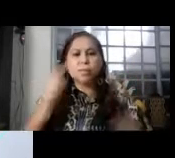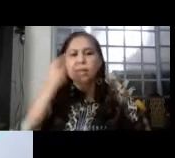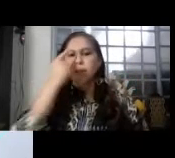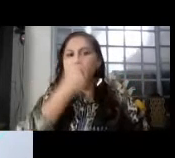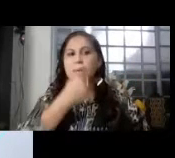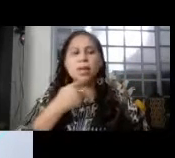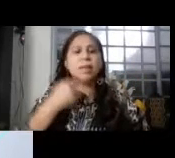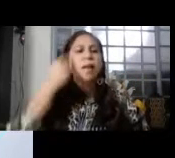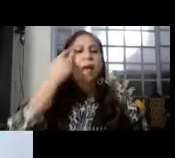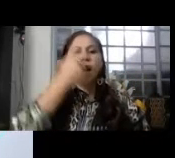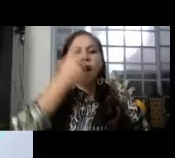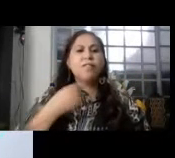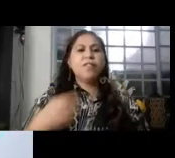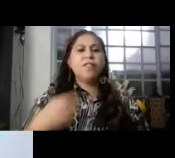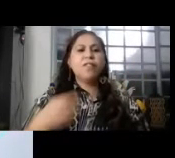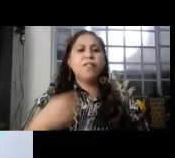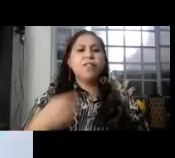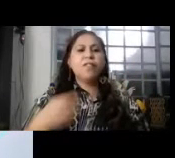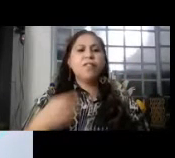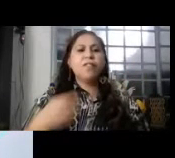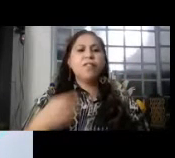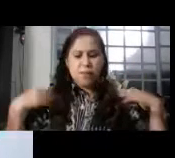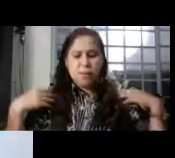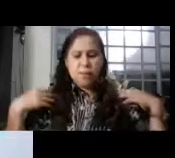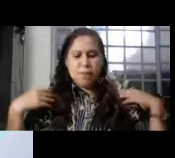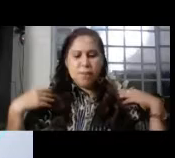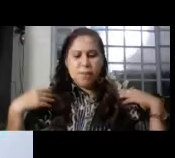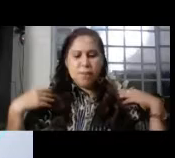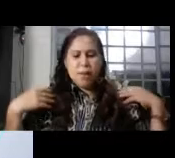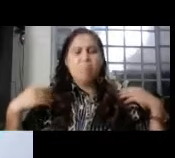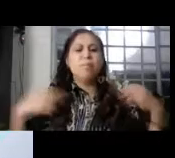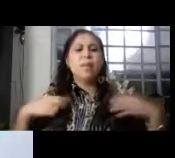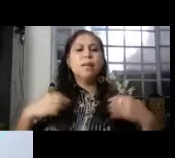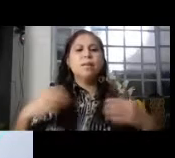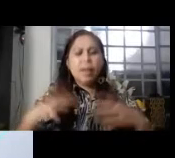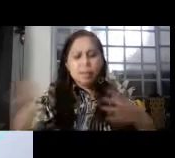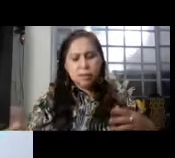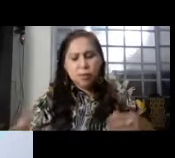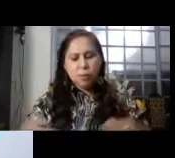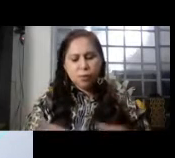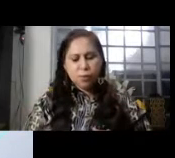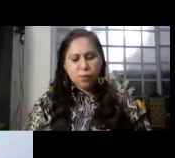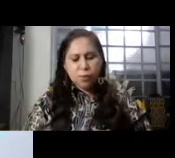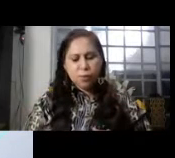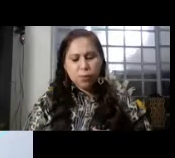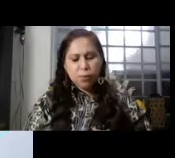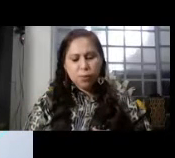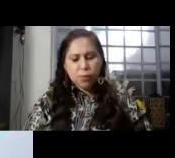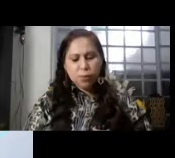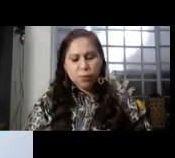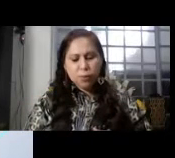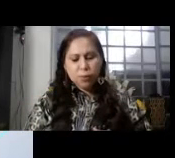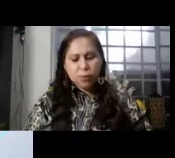mãos, utiliza apenas a face ou o corpo, né, para dar esse novo